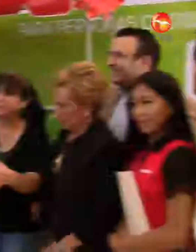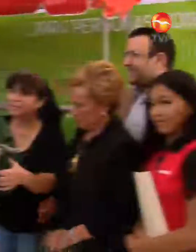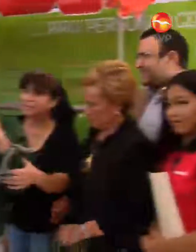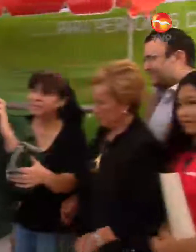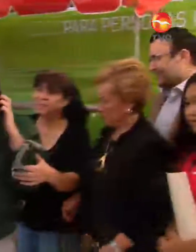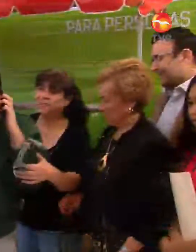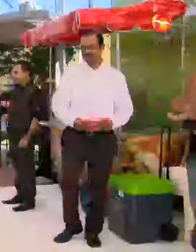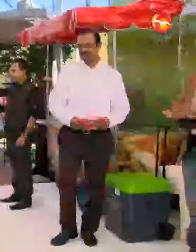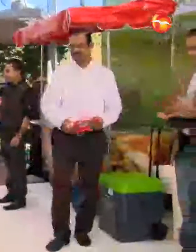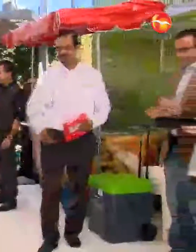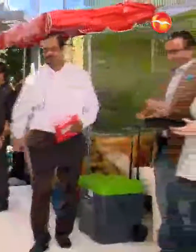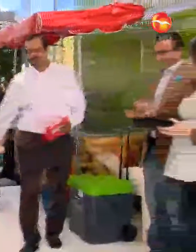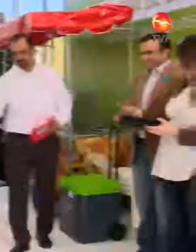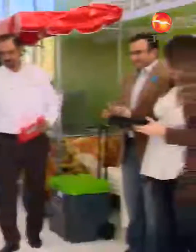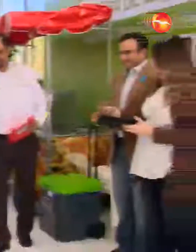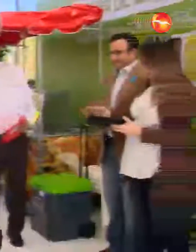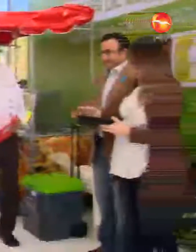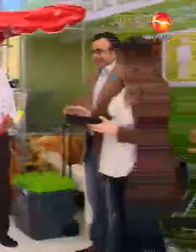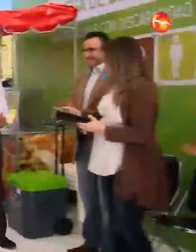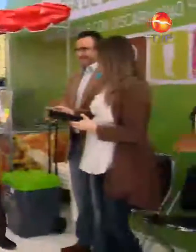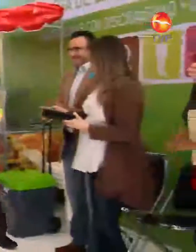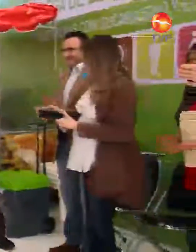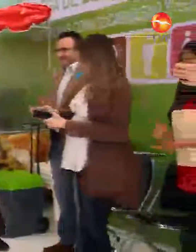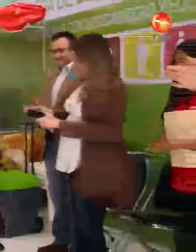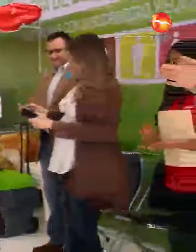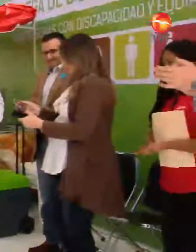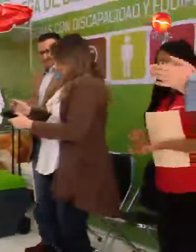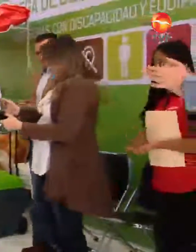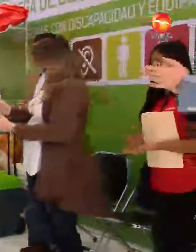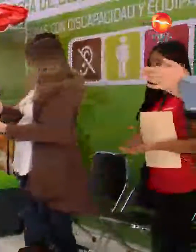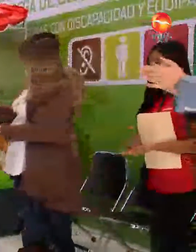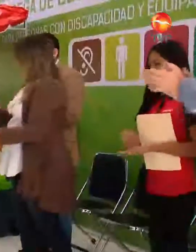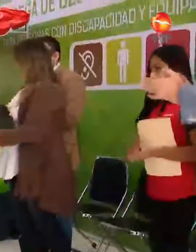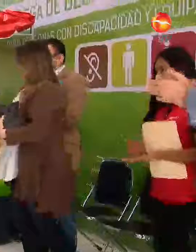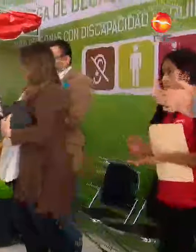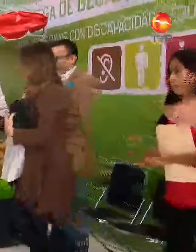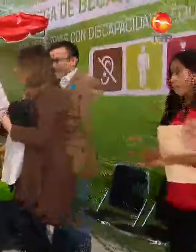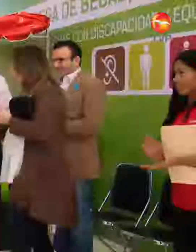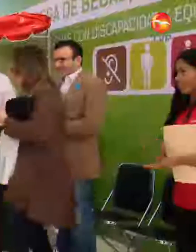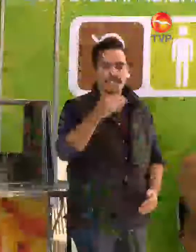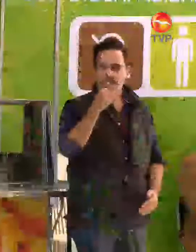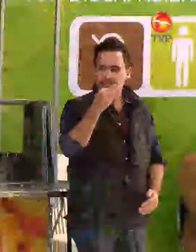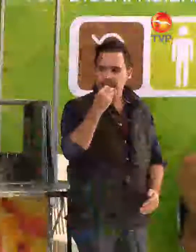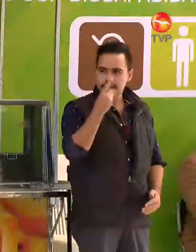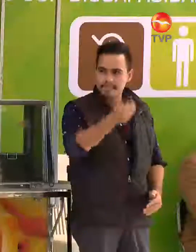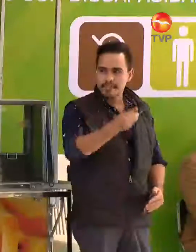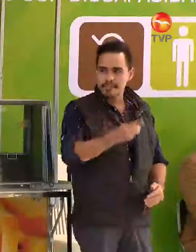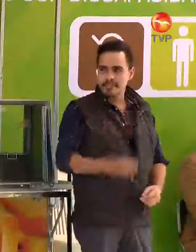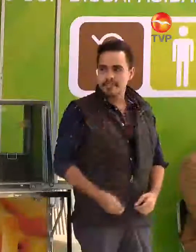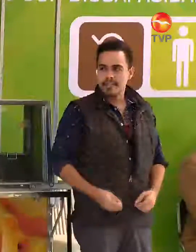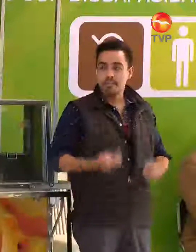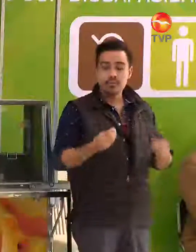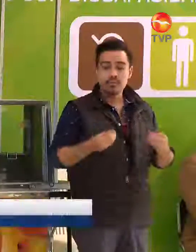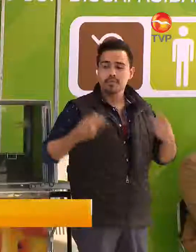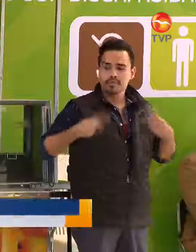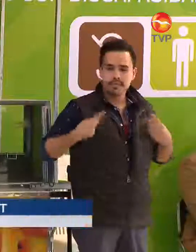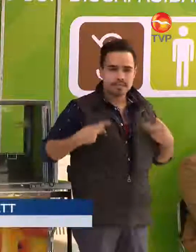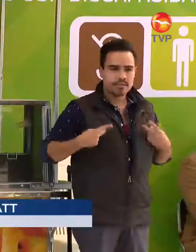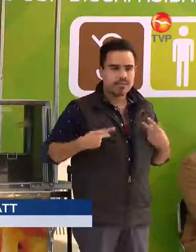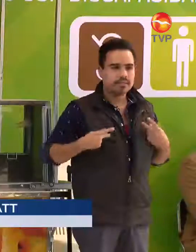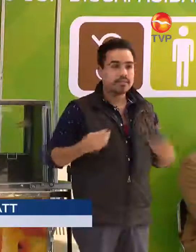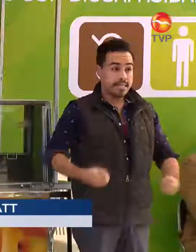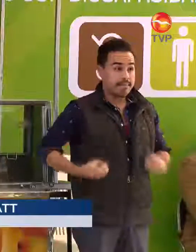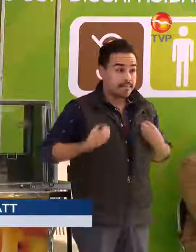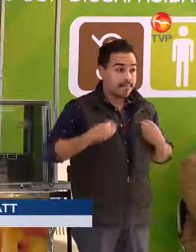sociedad de las personas que padecen alguna discapacidad parte de las personas que viven con una